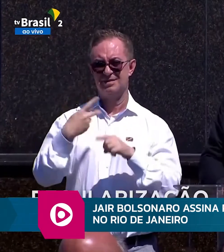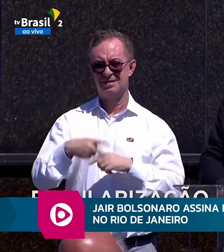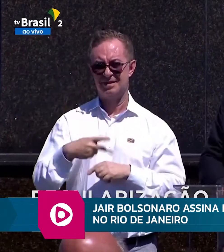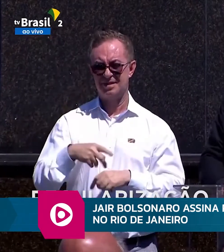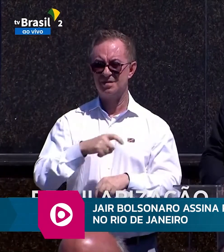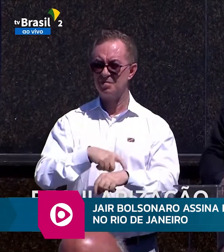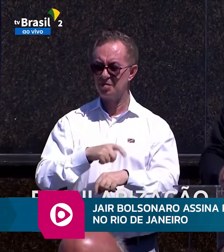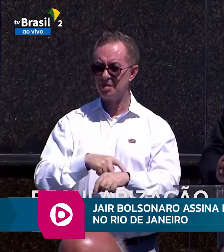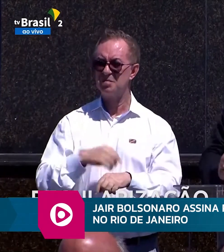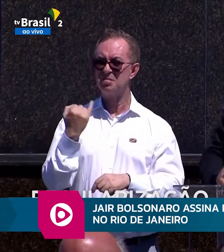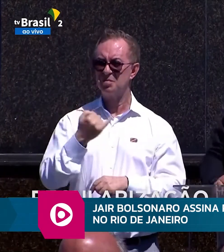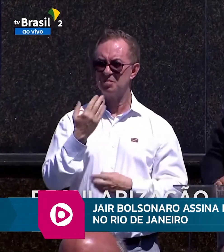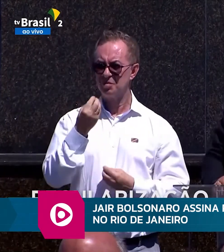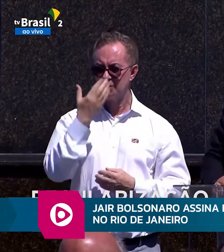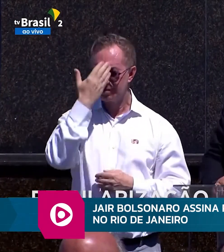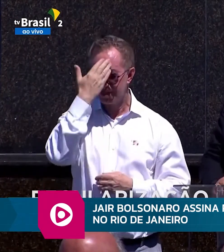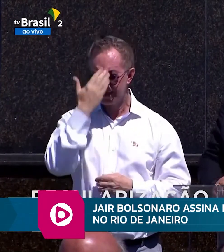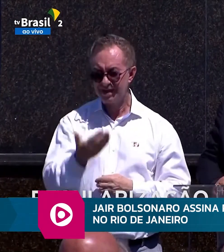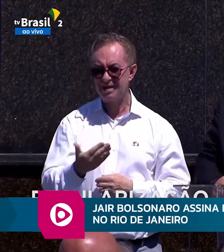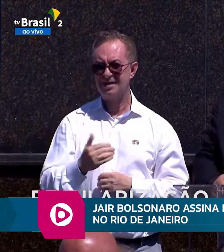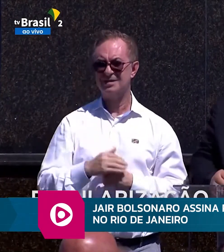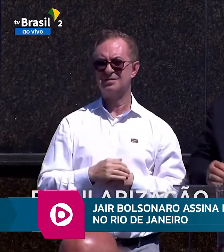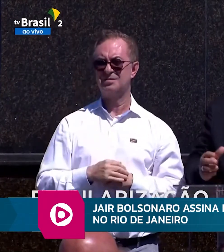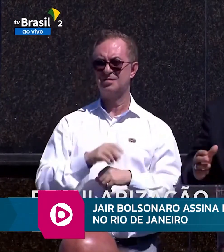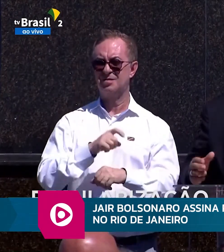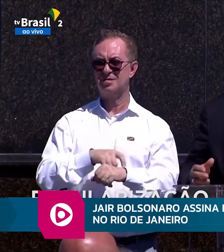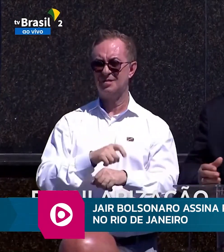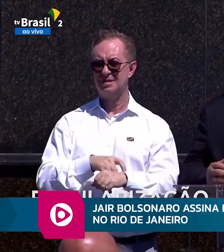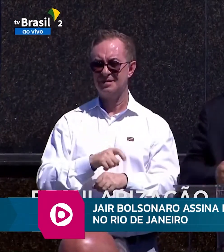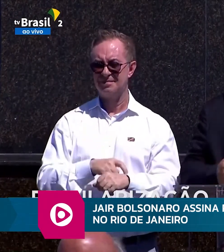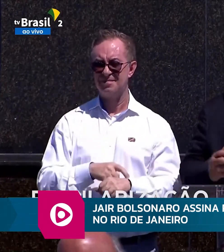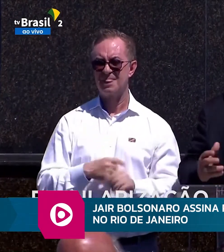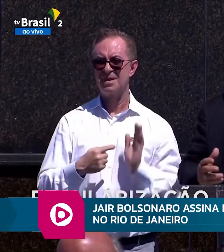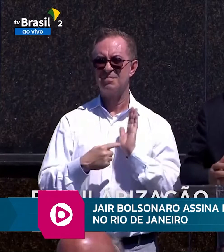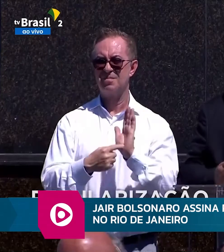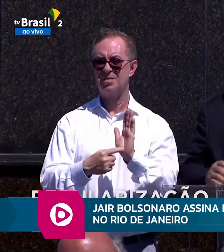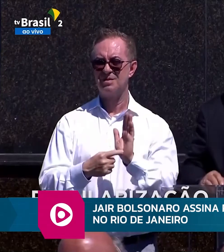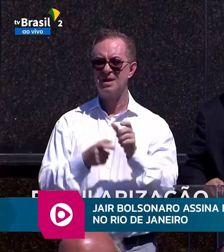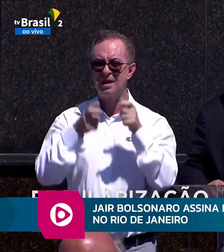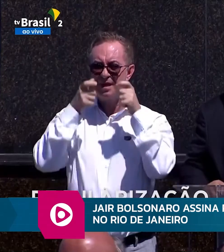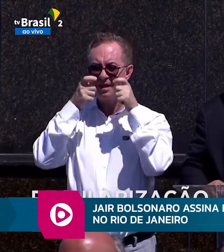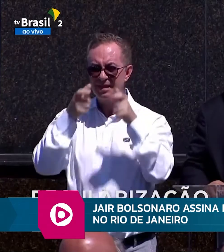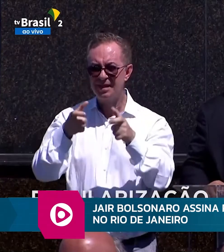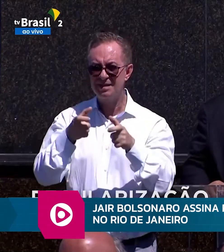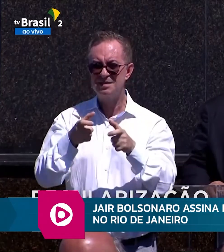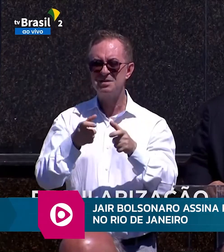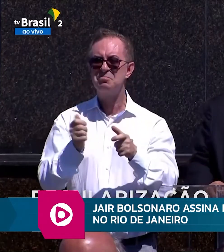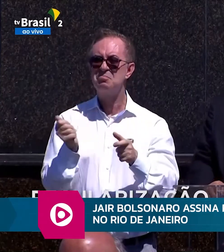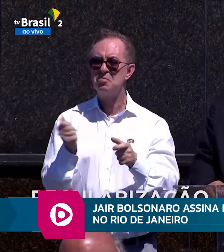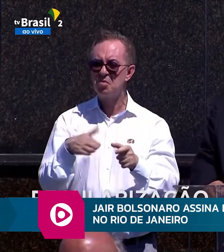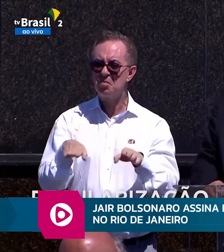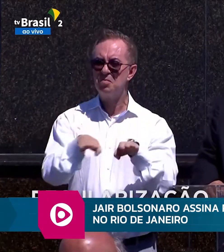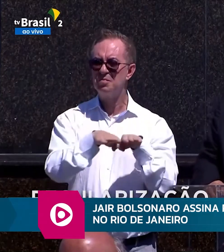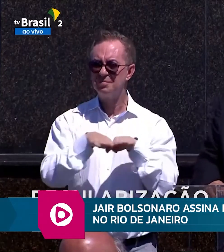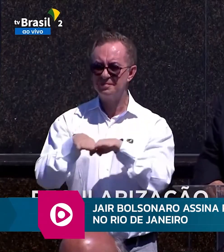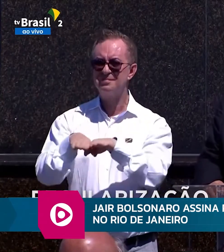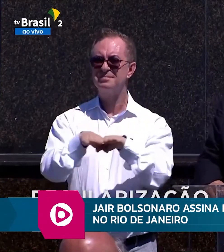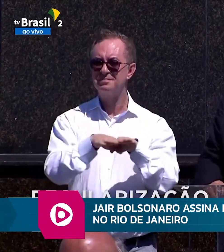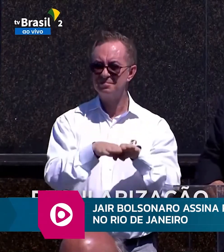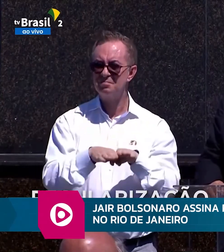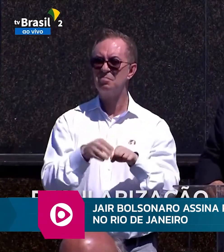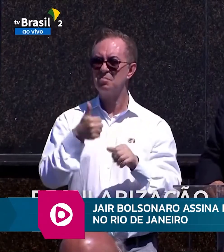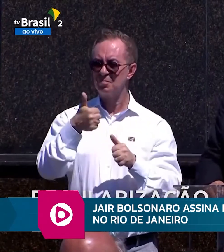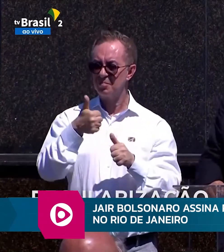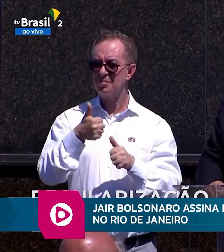as atividades da Mitra com os projetos institucionais do Instituto Chico Mendes de conservação da biodiversidade com a